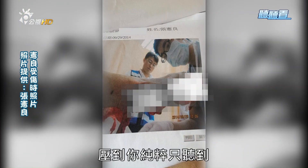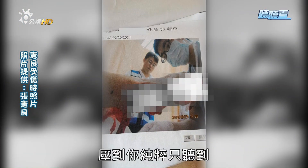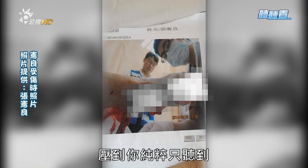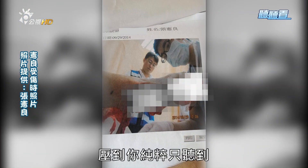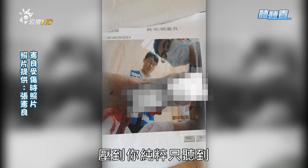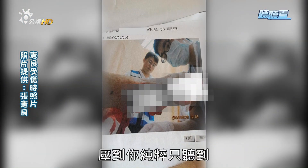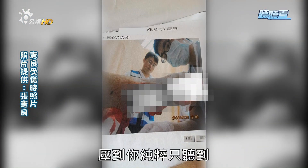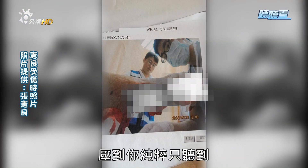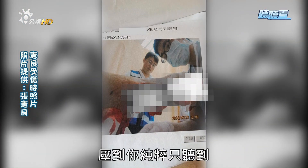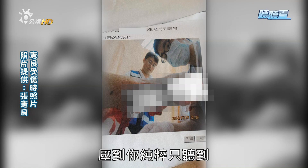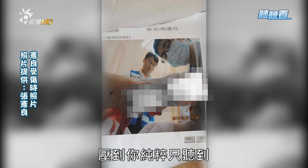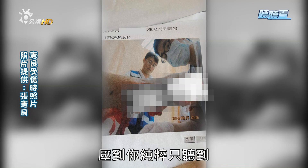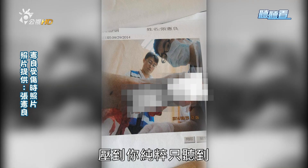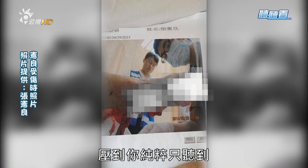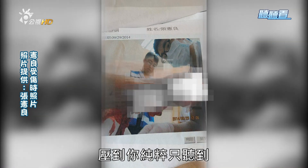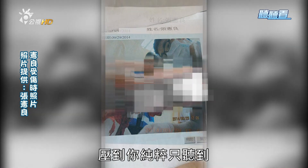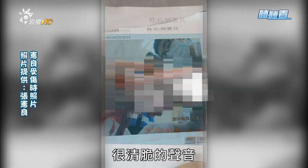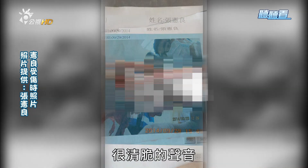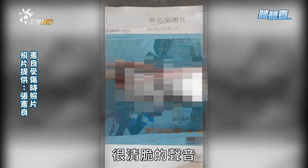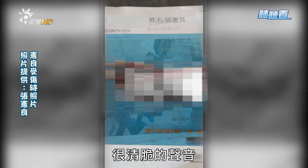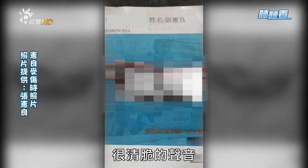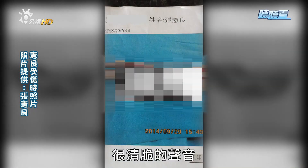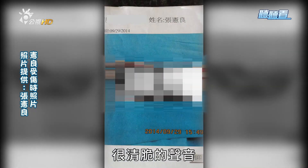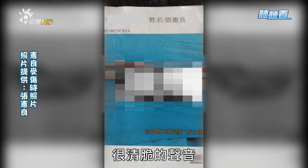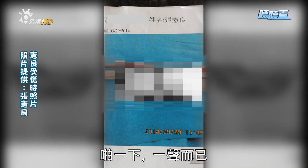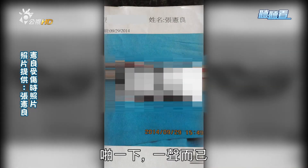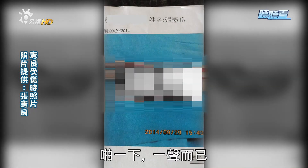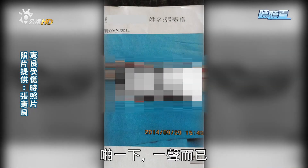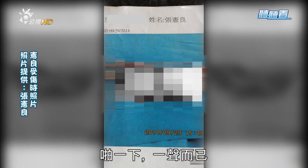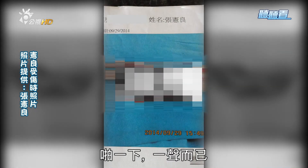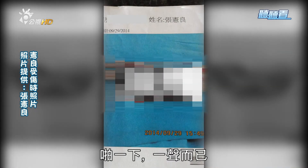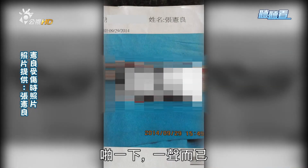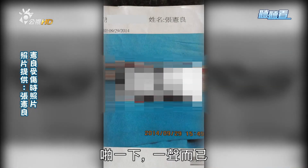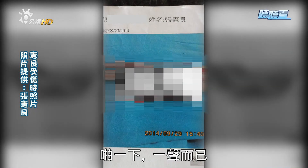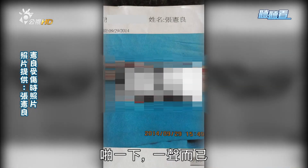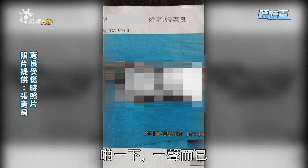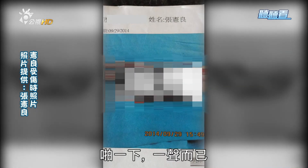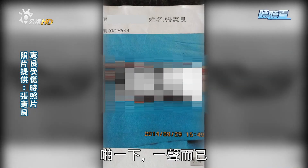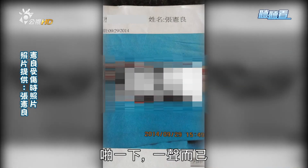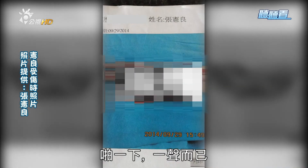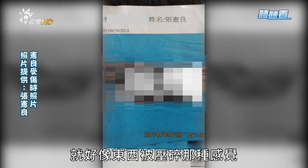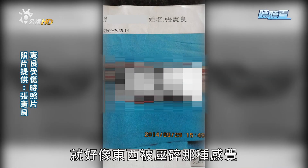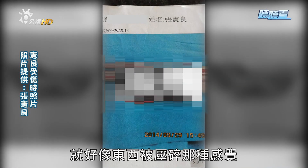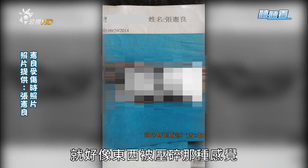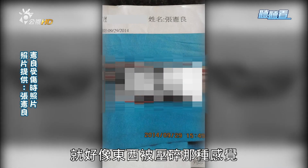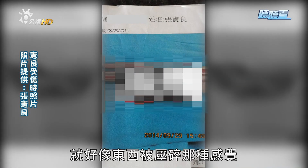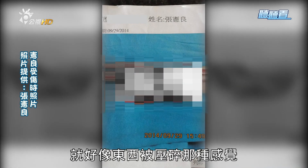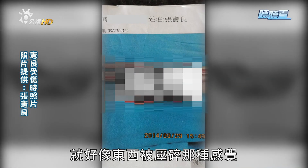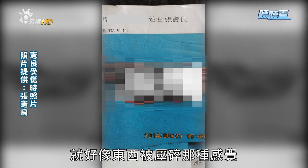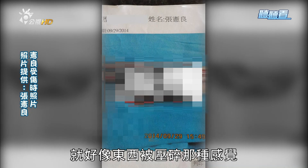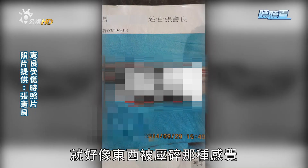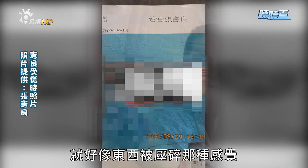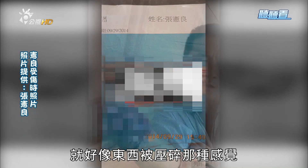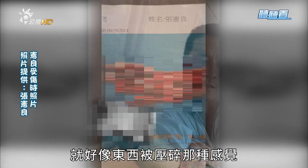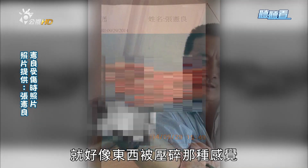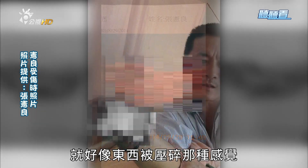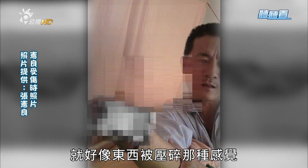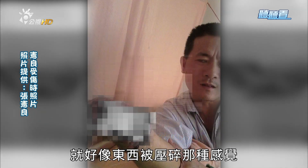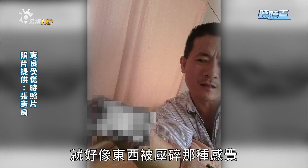压到你纯粹只听到很清脆的声音，啪一下，一声而已，就好像东西被压碎那种感觉，那